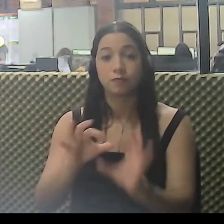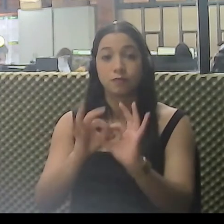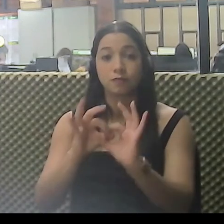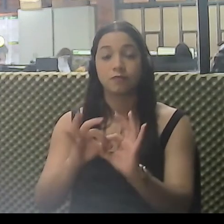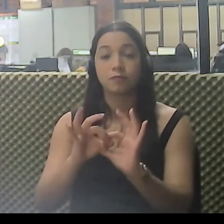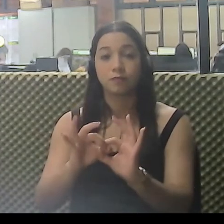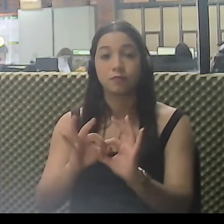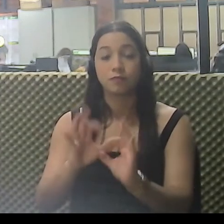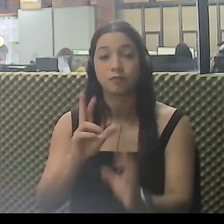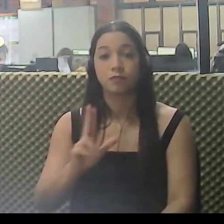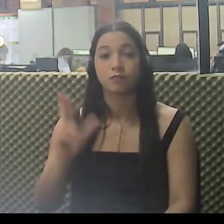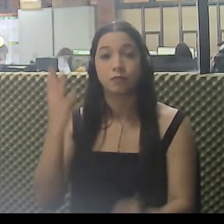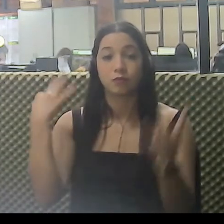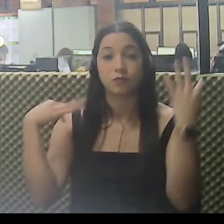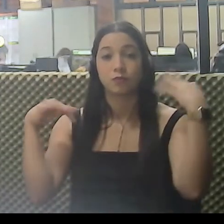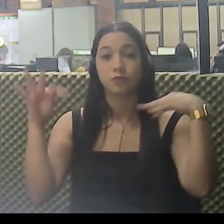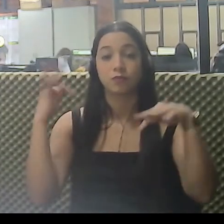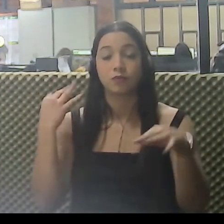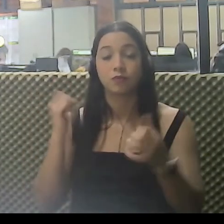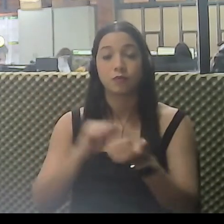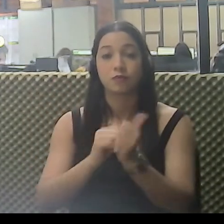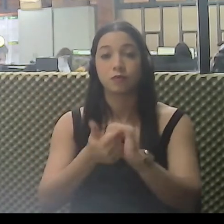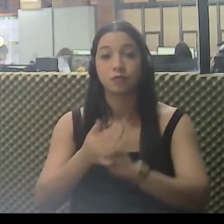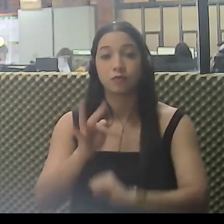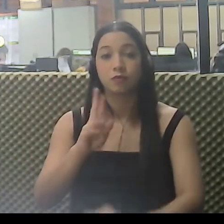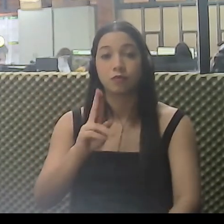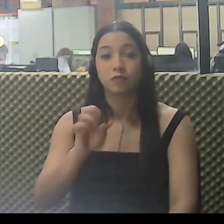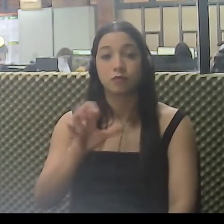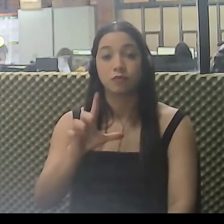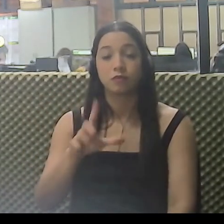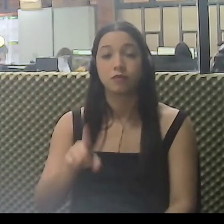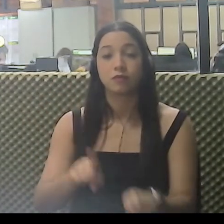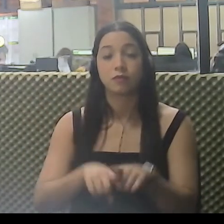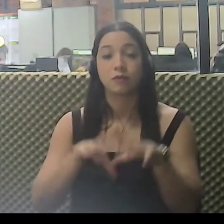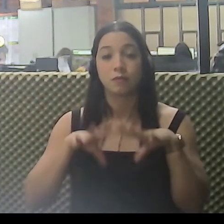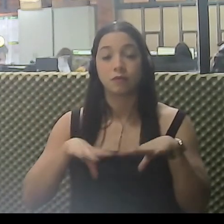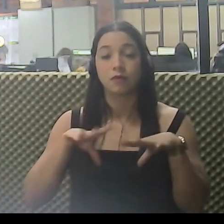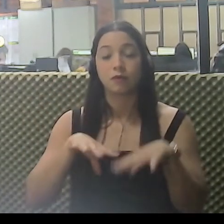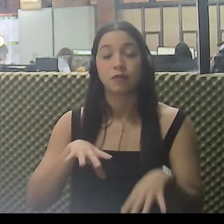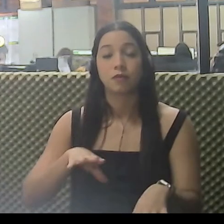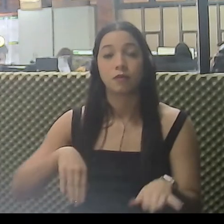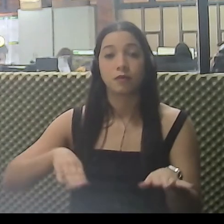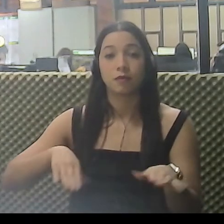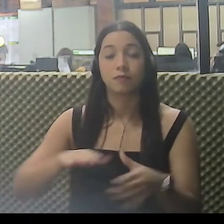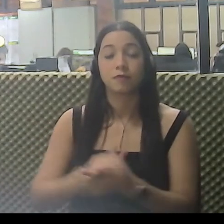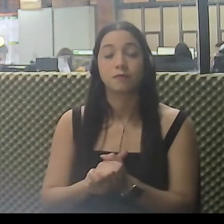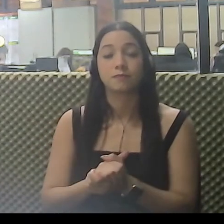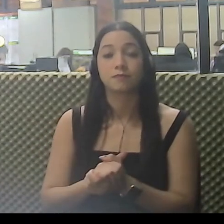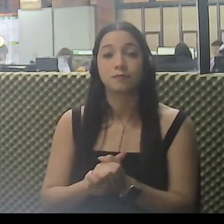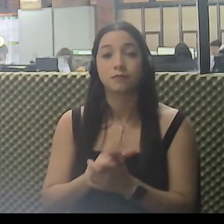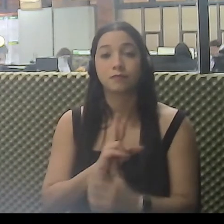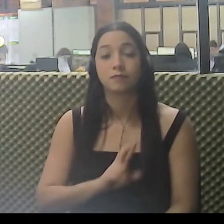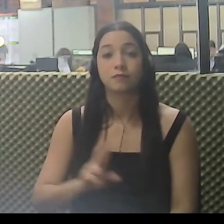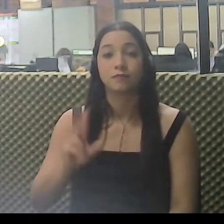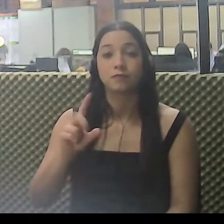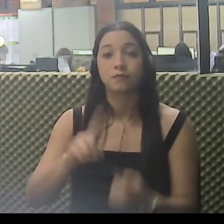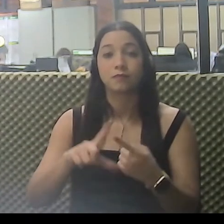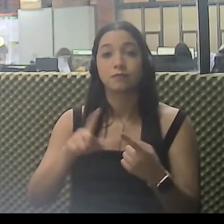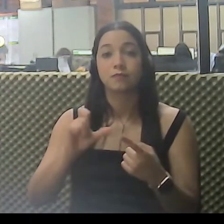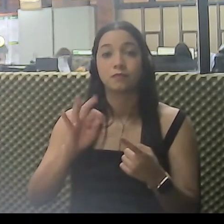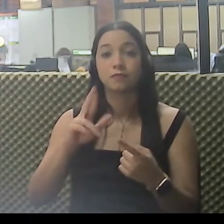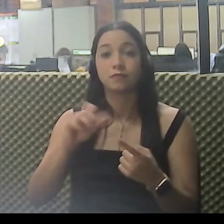da Fundação Uberlandense do Turismo, Esporte Lazer, a Futel e do Praia Clube, foi representada pelos para-atletas Letícia